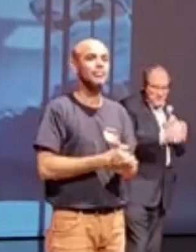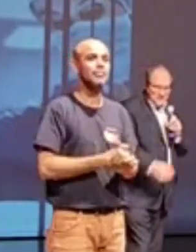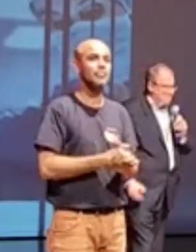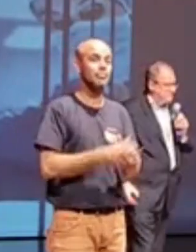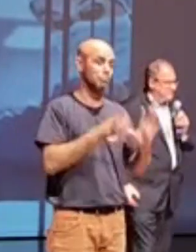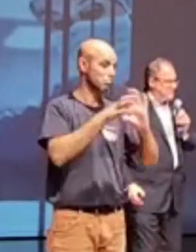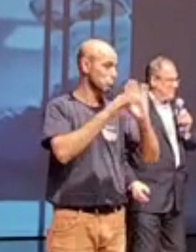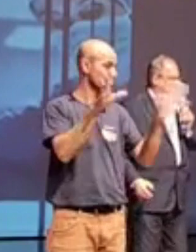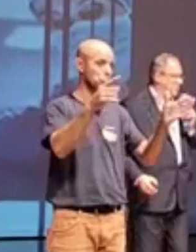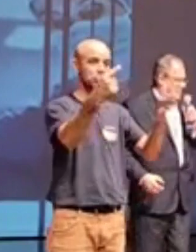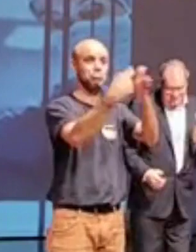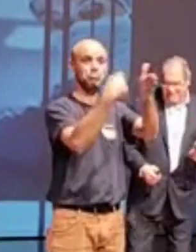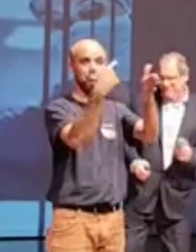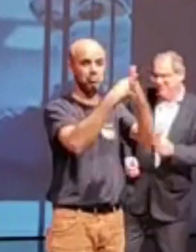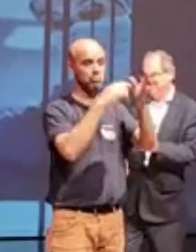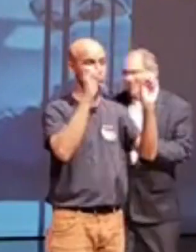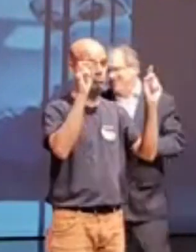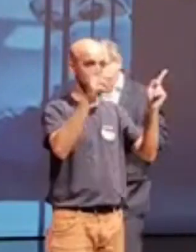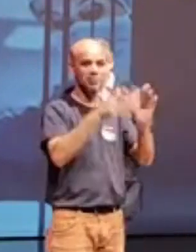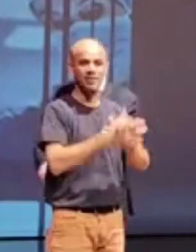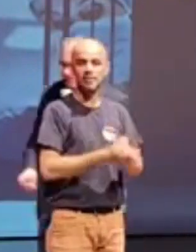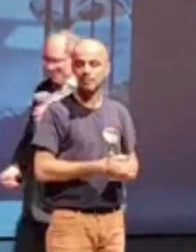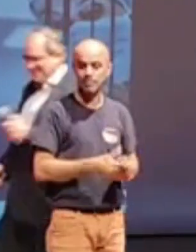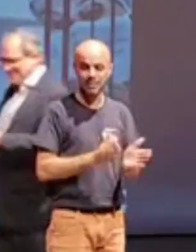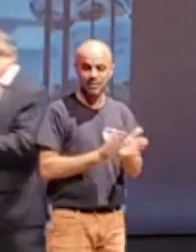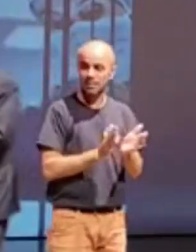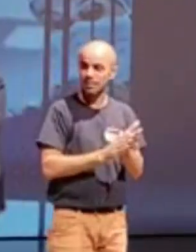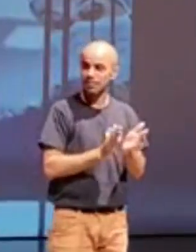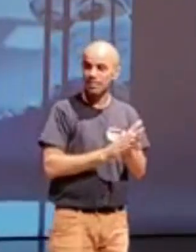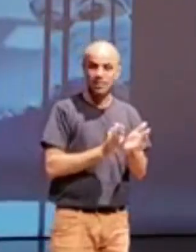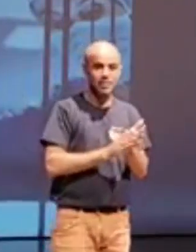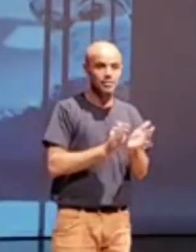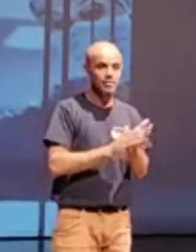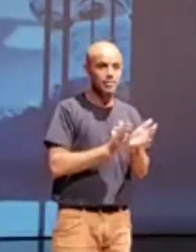aberto aí para perguntas.